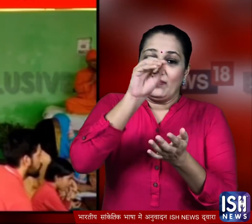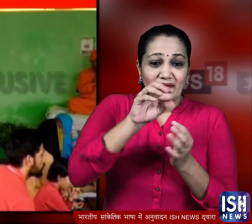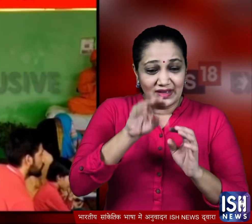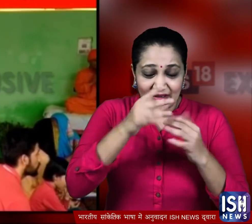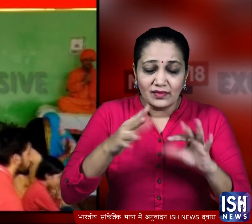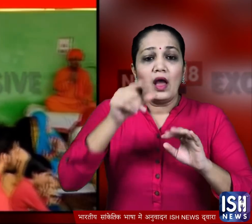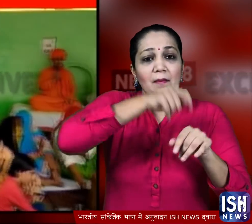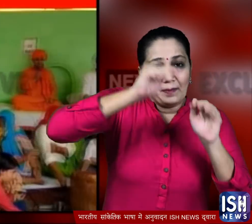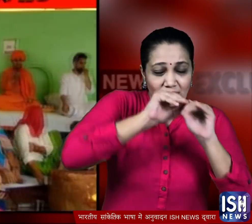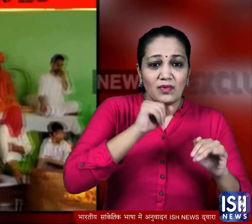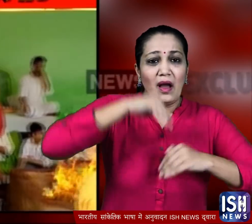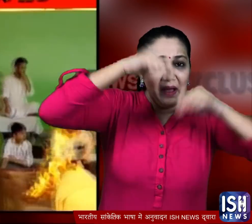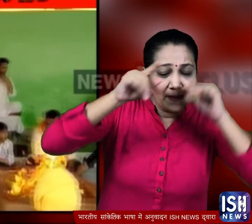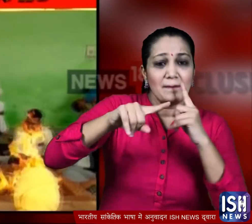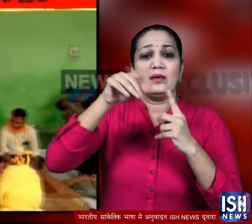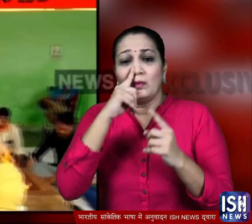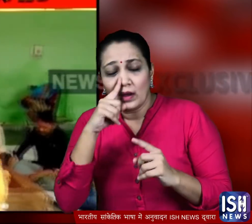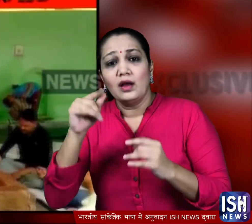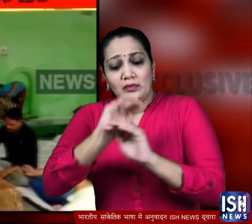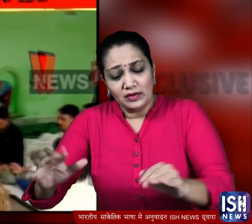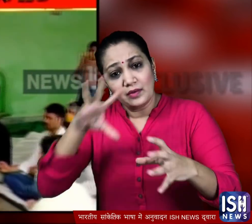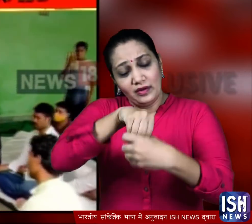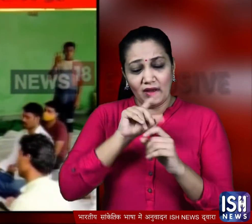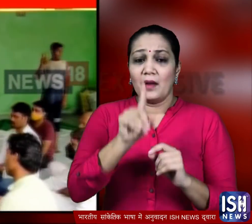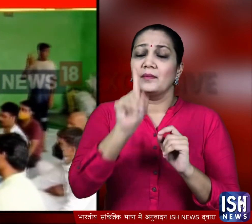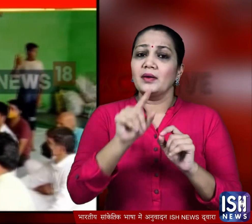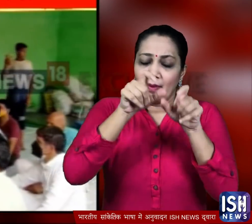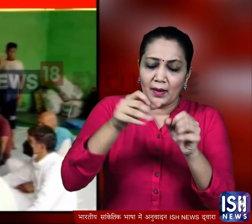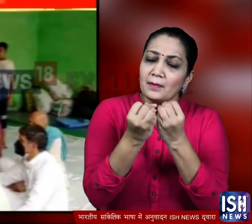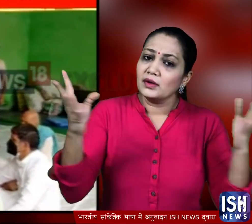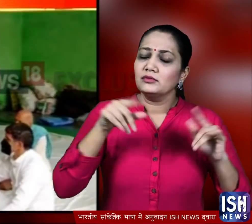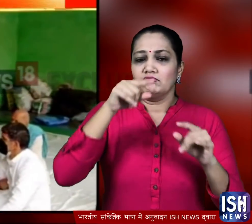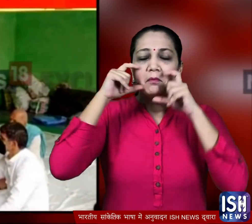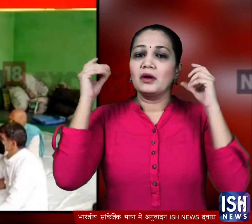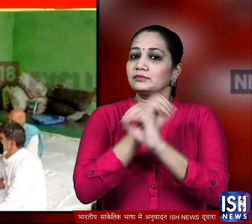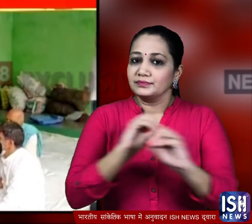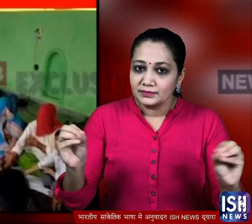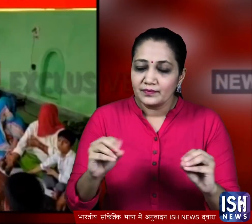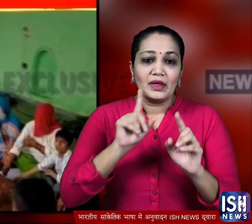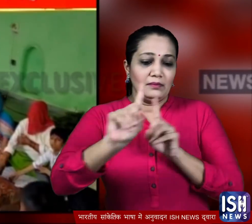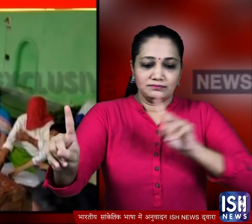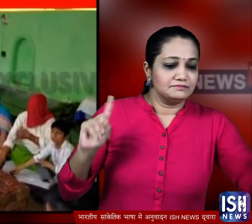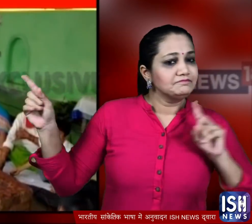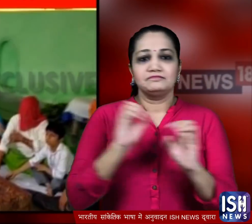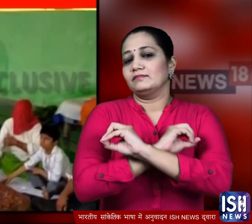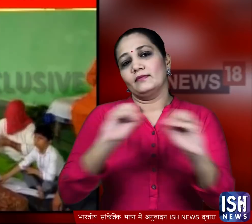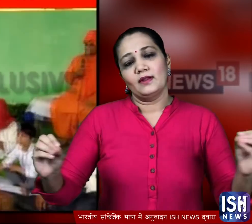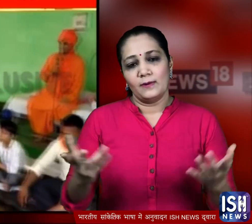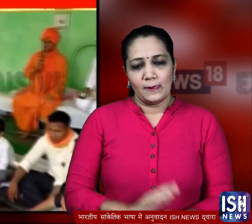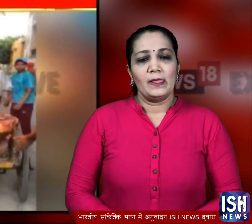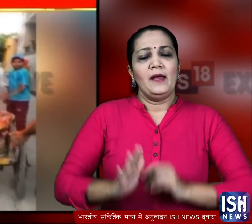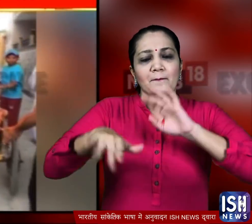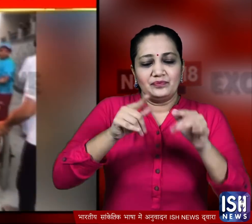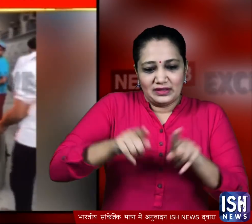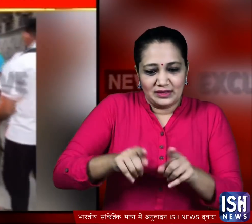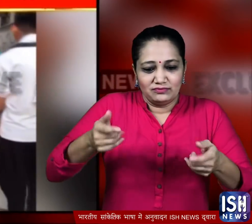इस धार्मिक कार्यक्रम में बड़ों के साथ महिलाएं और बच्चे भी शामिल हुए। हालांकि इस दौरान कई लोग वहां बिना मास्क के नजर आए। उनके बीच 2 गज की दूरी भी नहीं